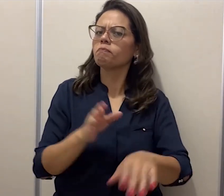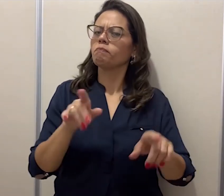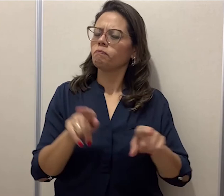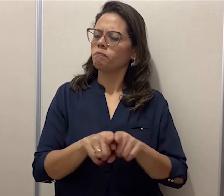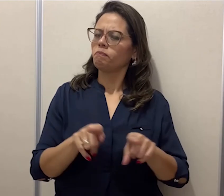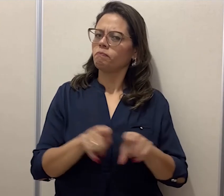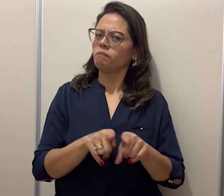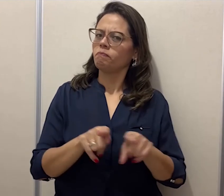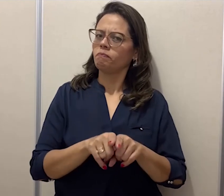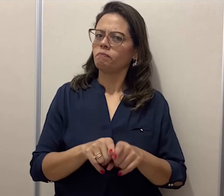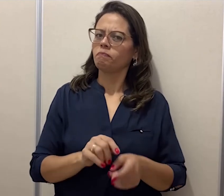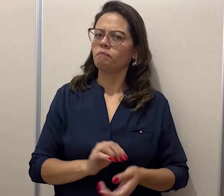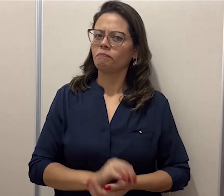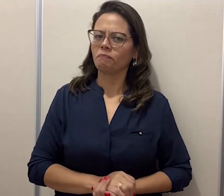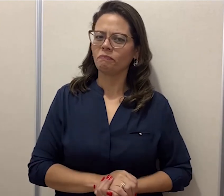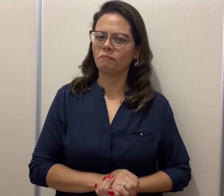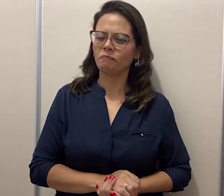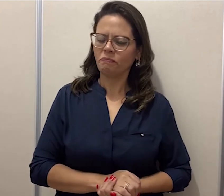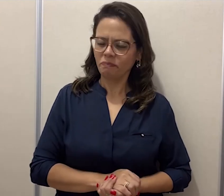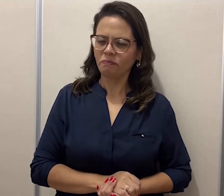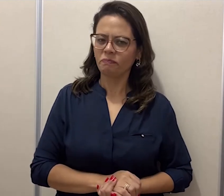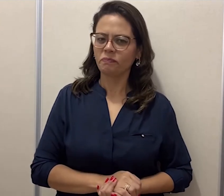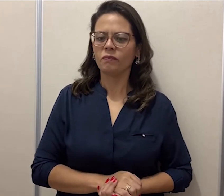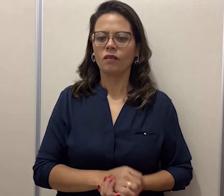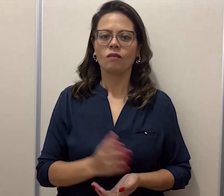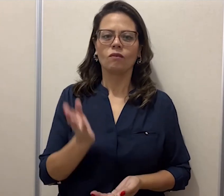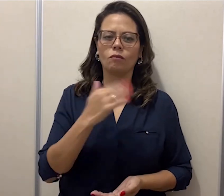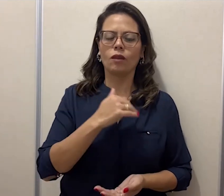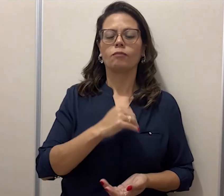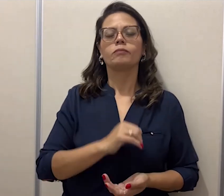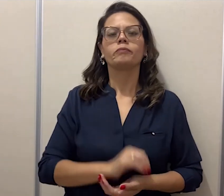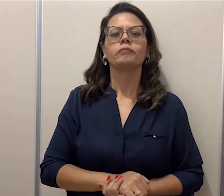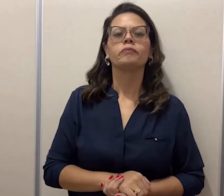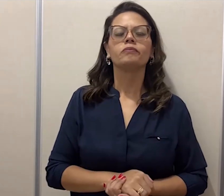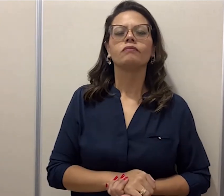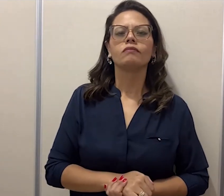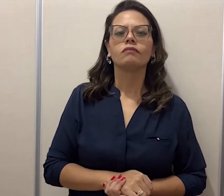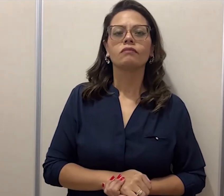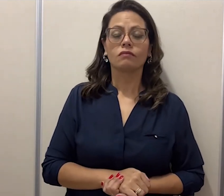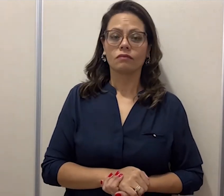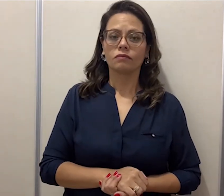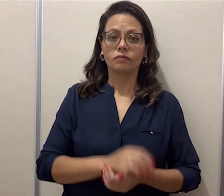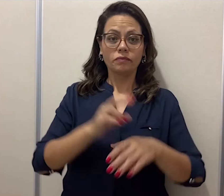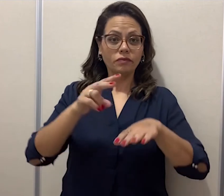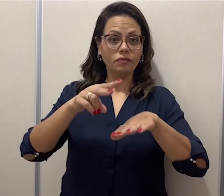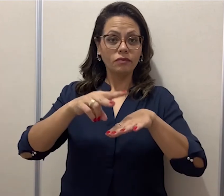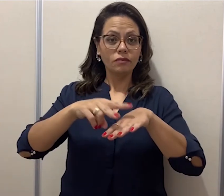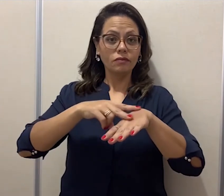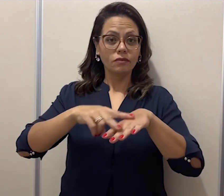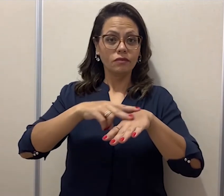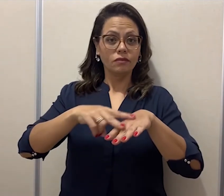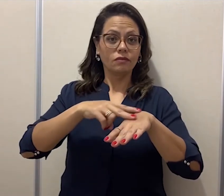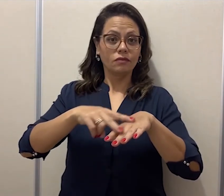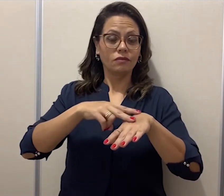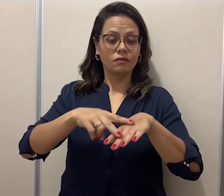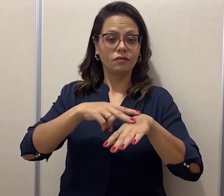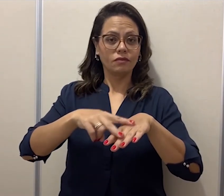você também aproveite para praticarem esses sinais e vamos lá o